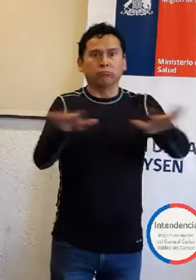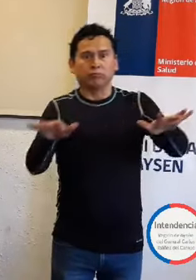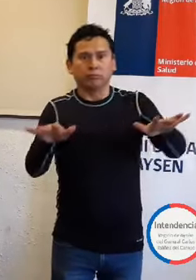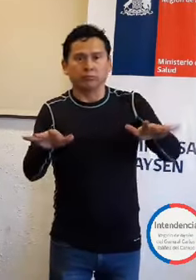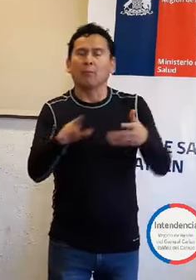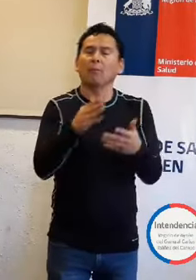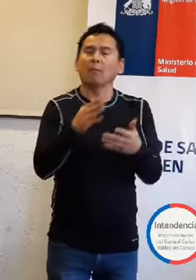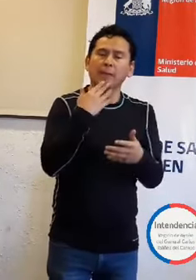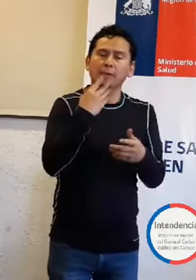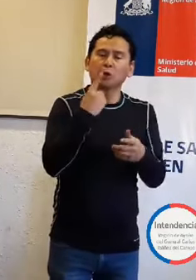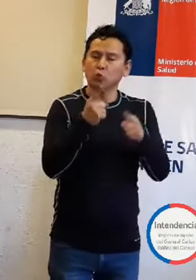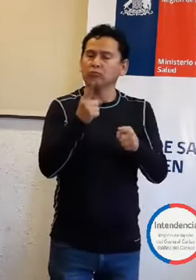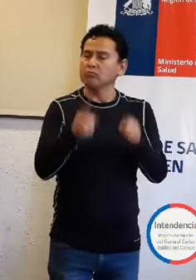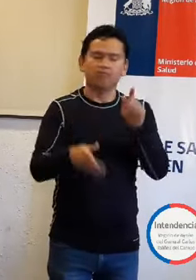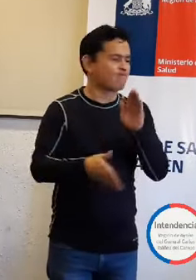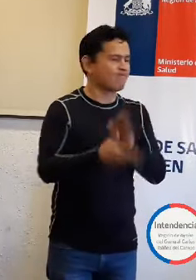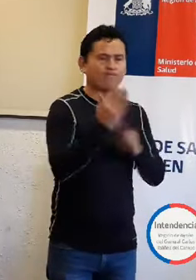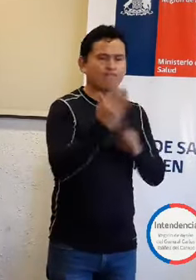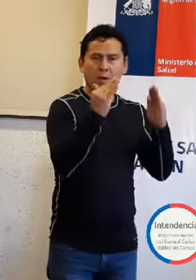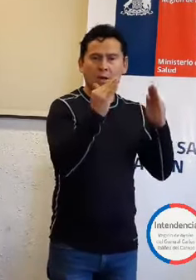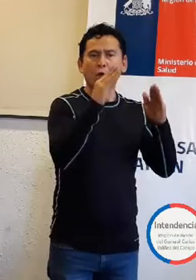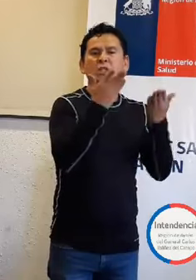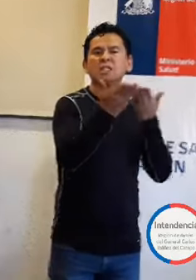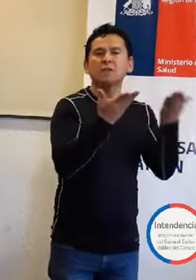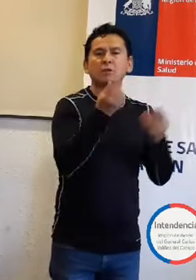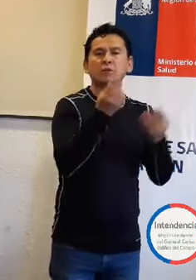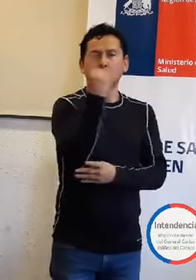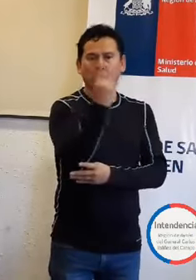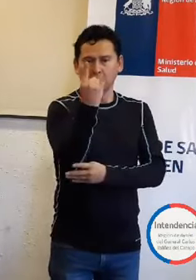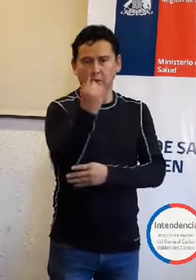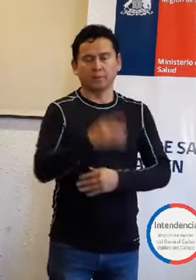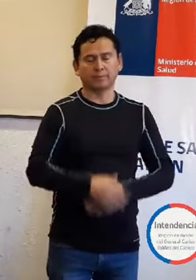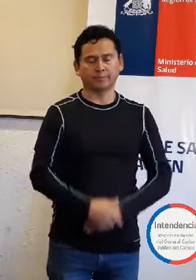sino que ándate directamente a un servicio de urgencias.